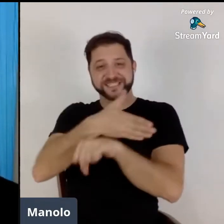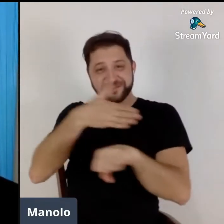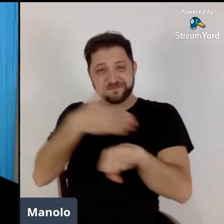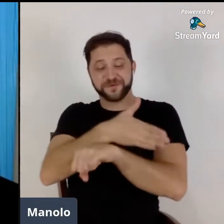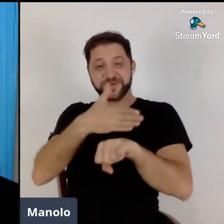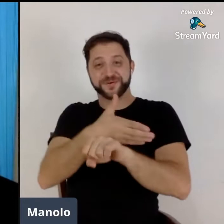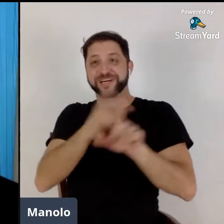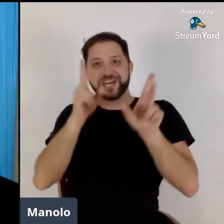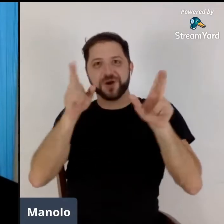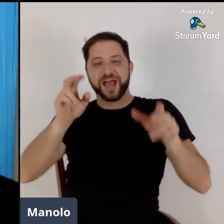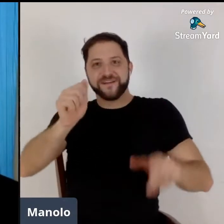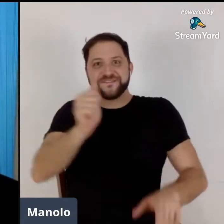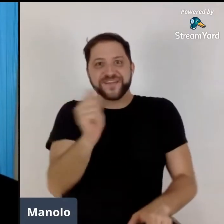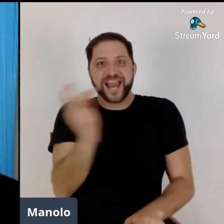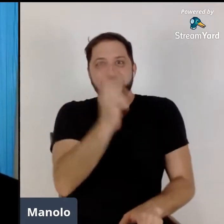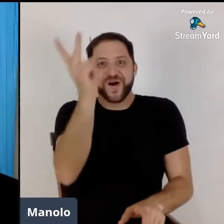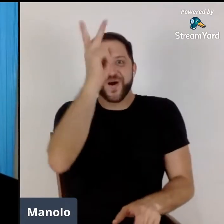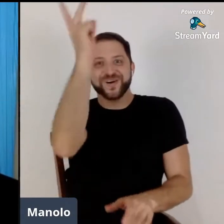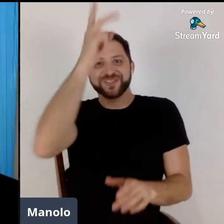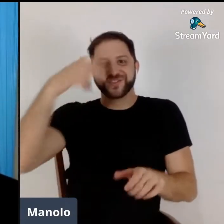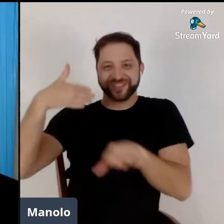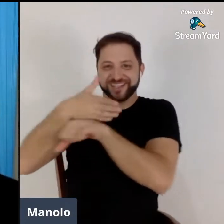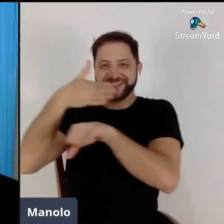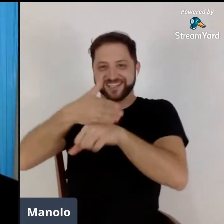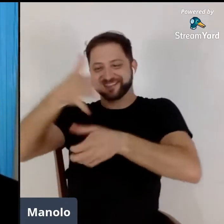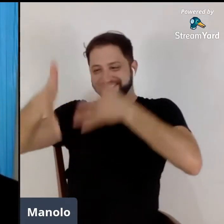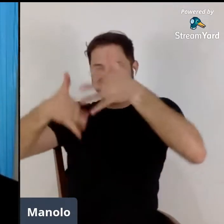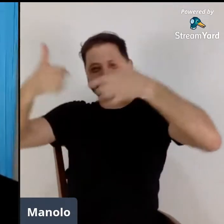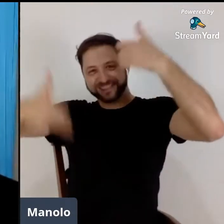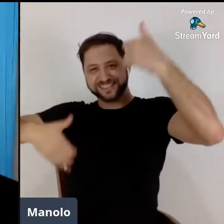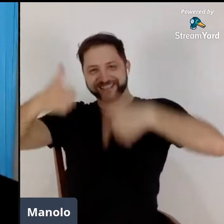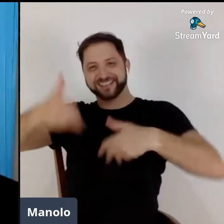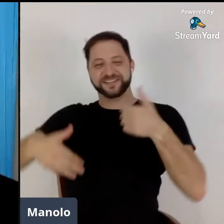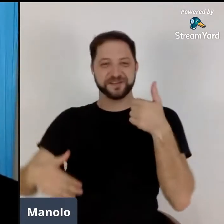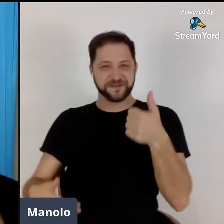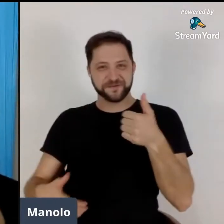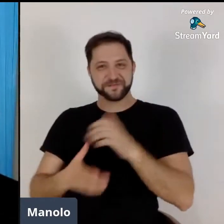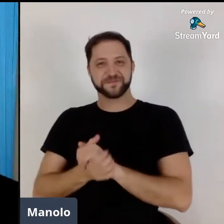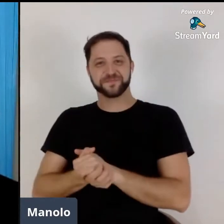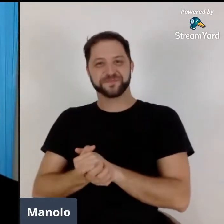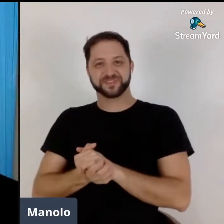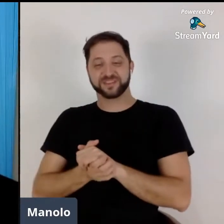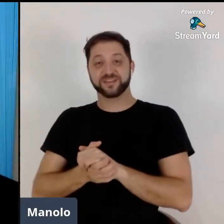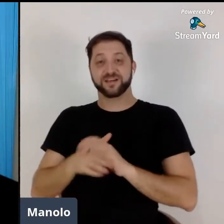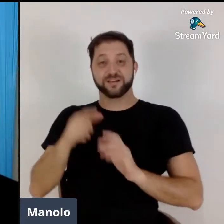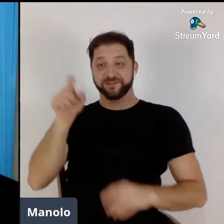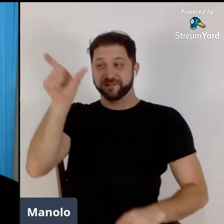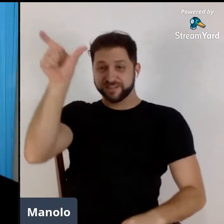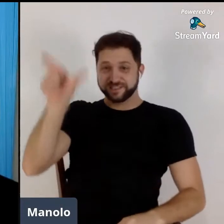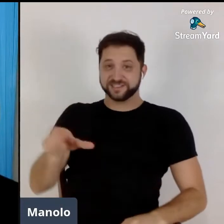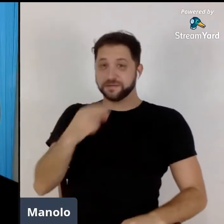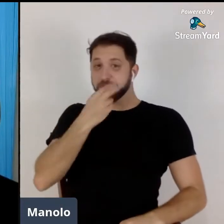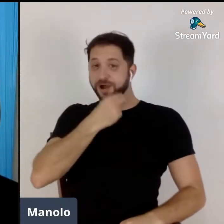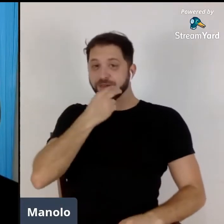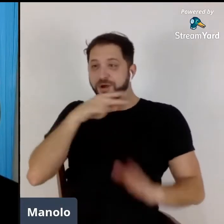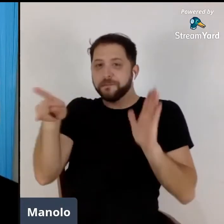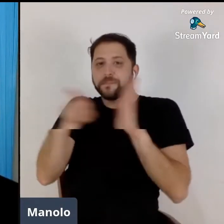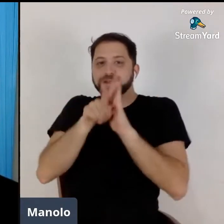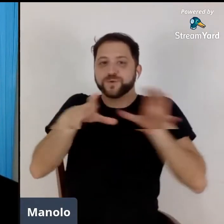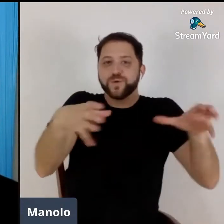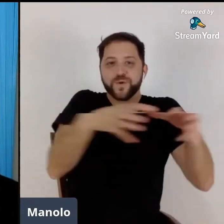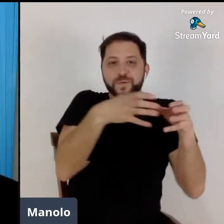ouro, tá? E eu quero dizer para você que você já é um amigo da resistência